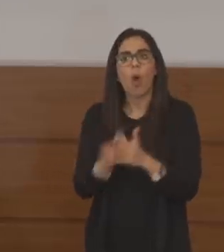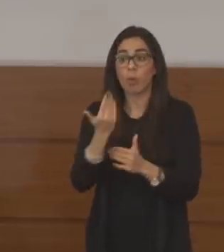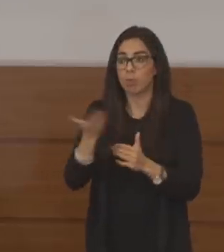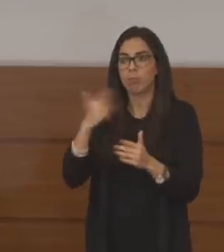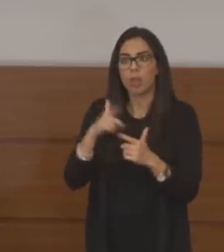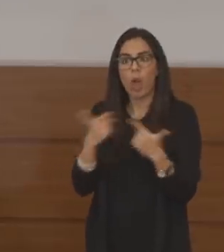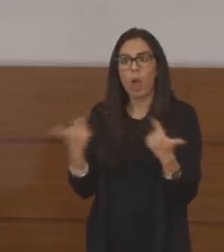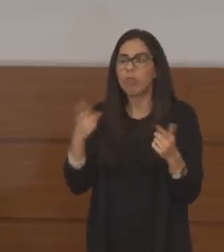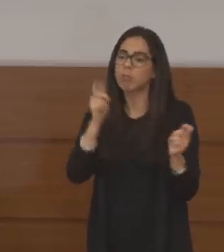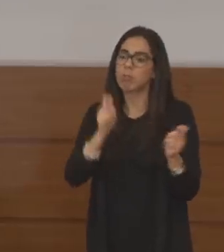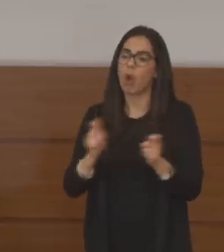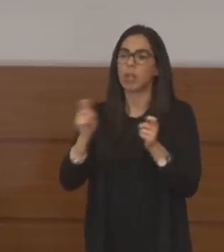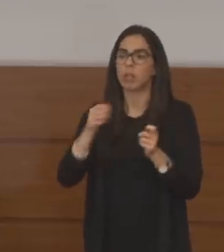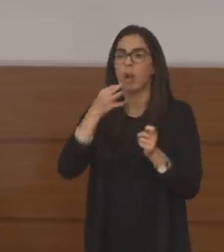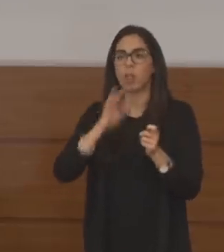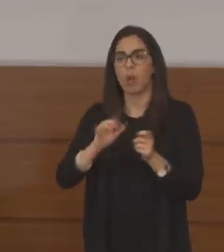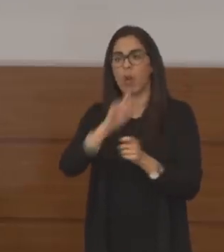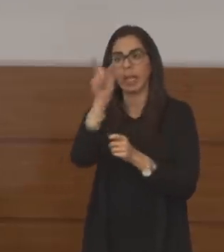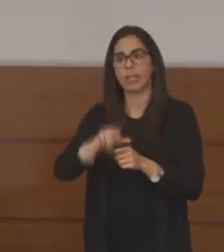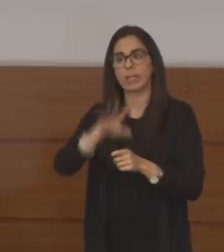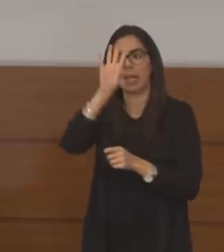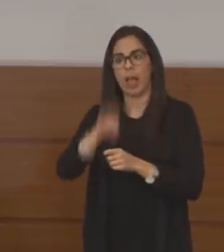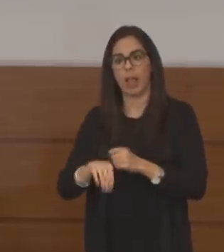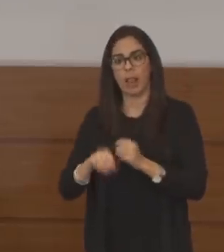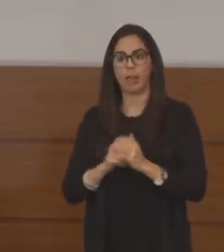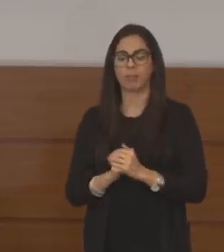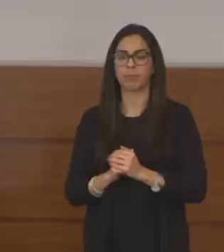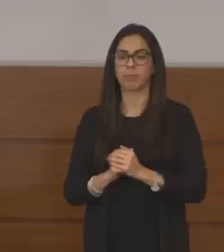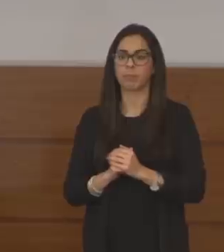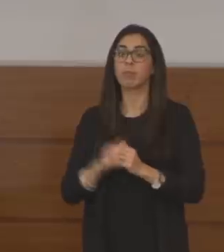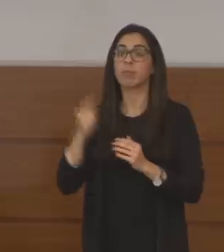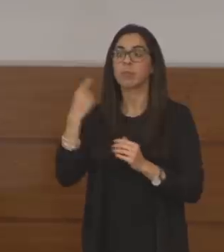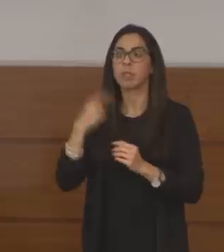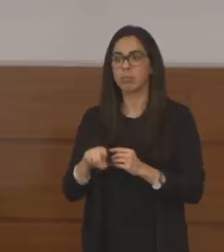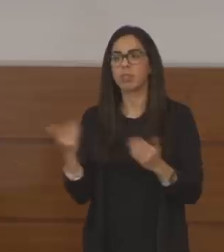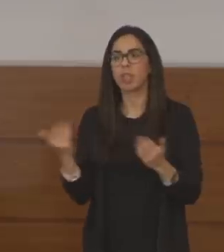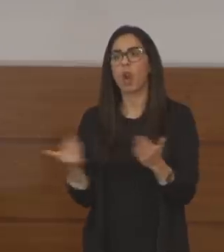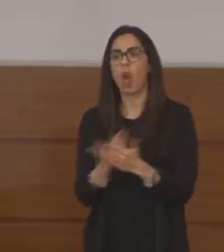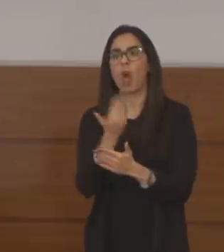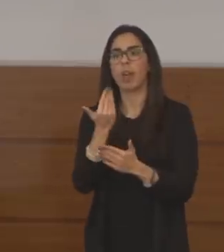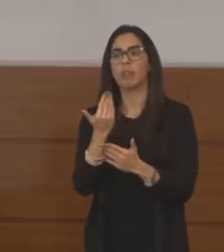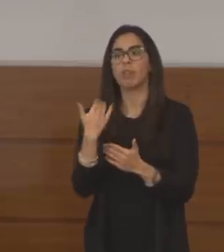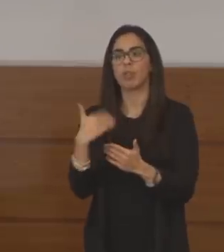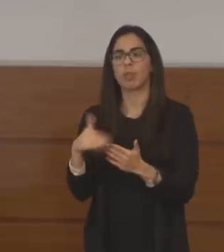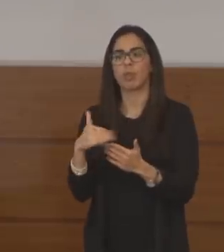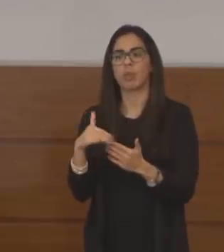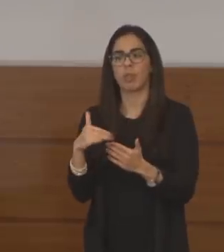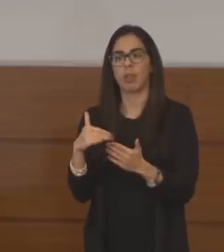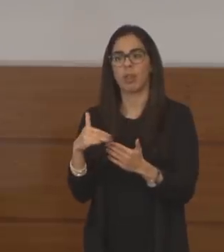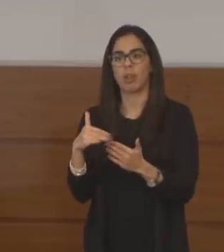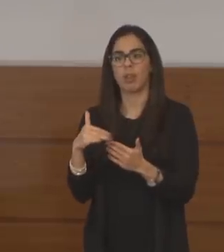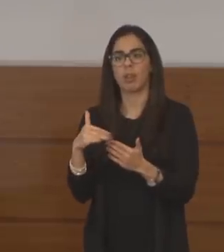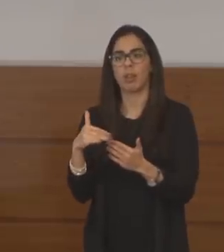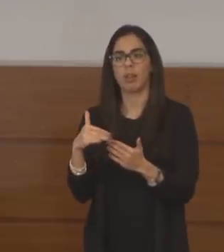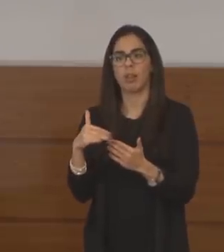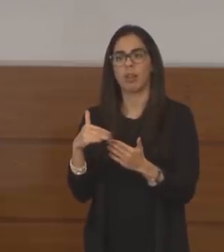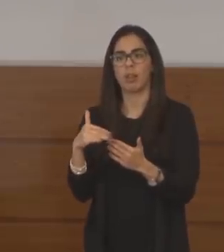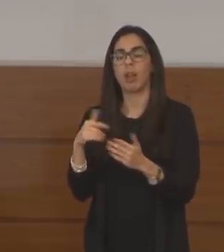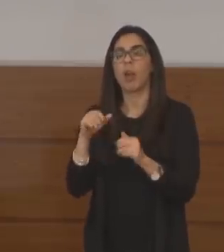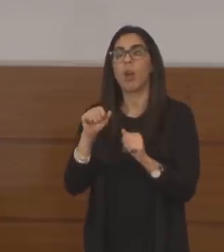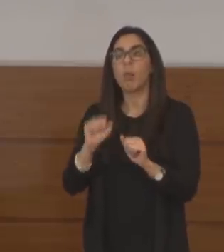questo non esisteva questo credo siano rinnovati un'innovazione importante che può contribuire da un lato